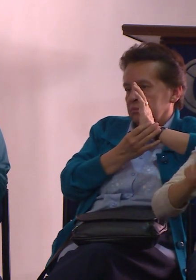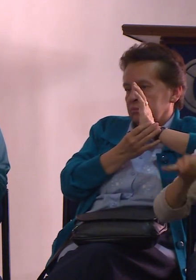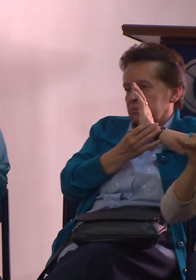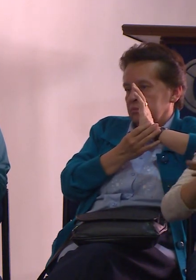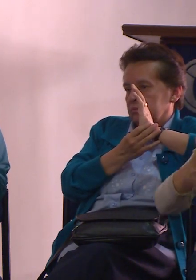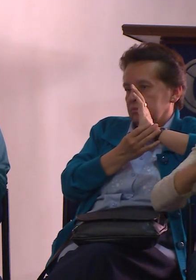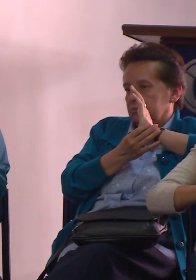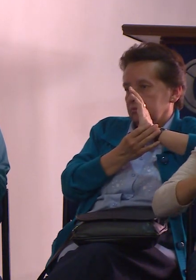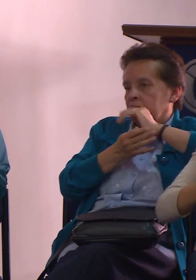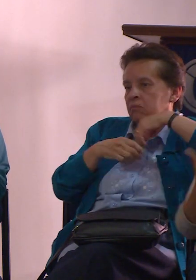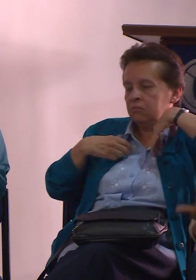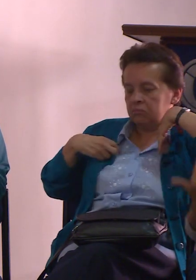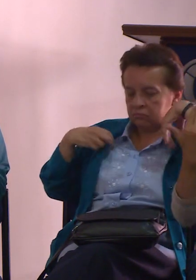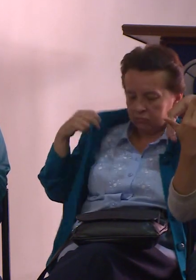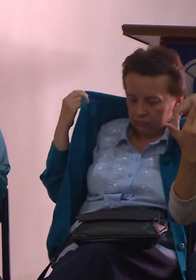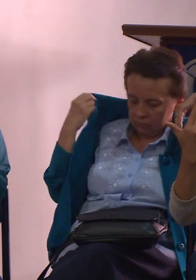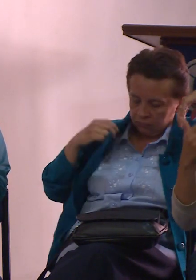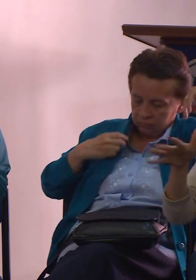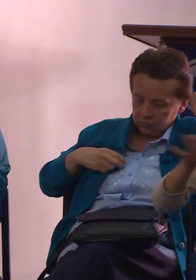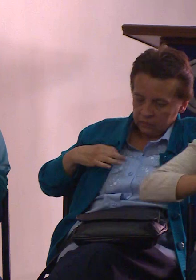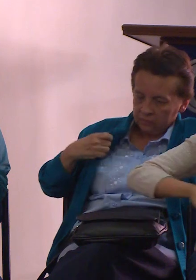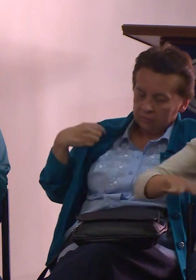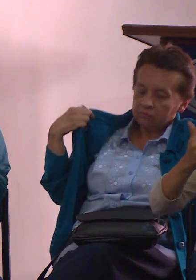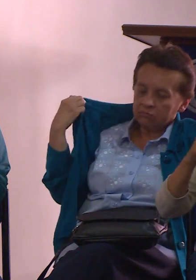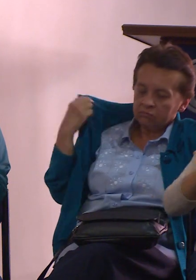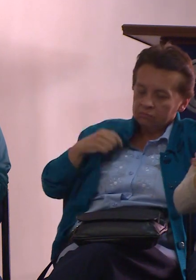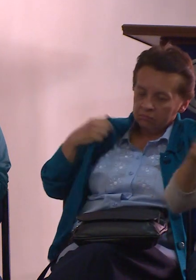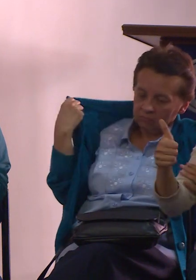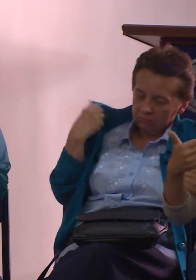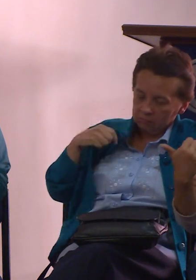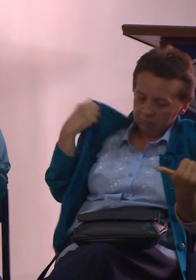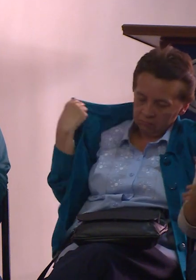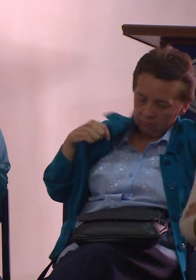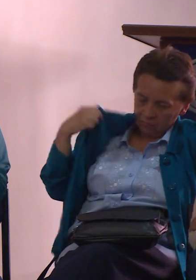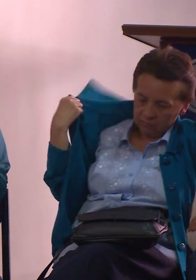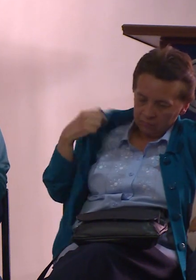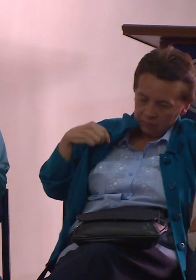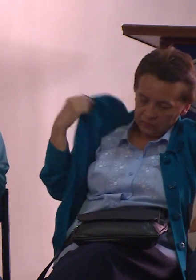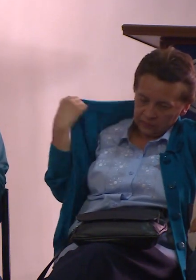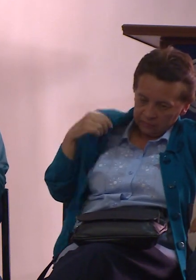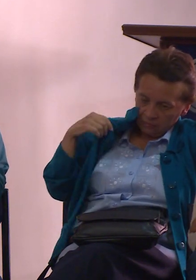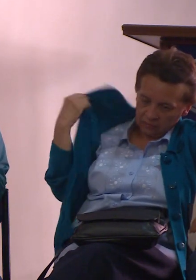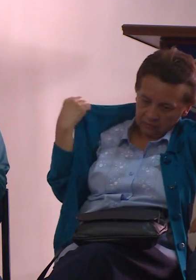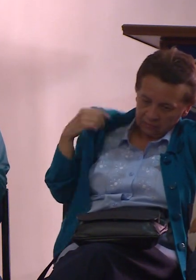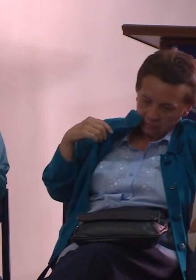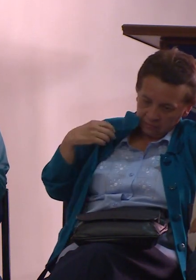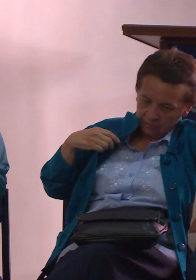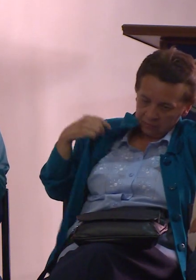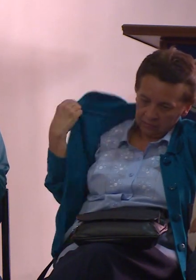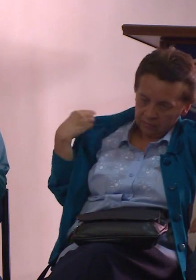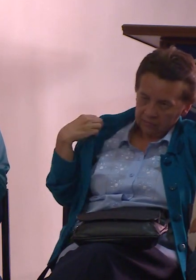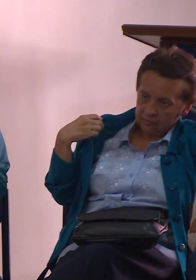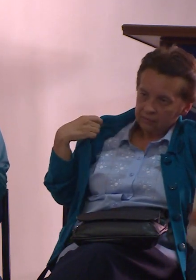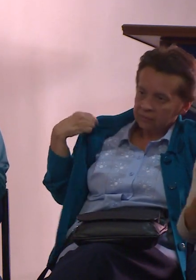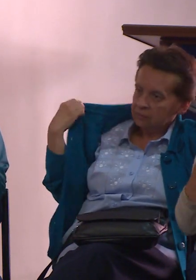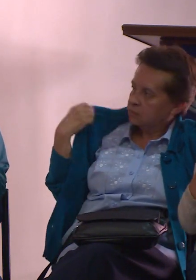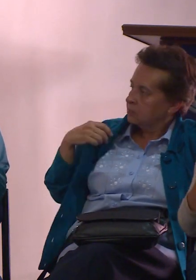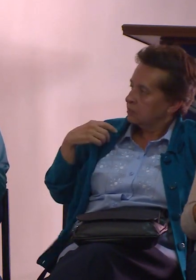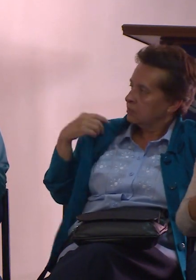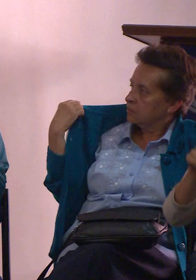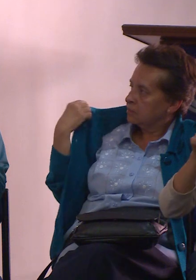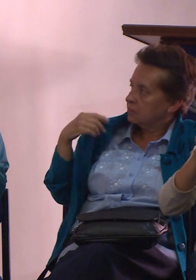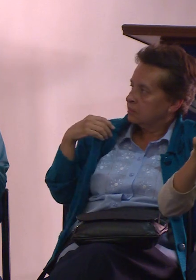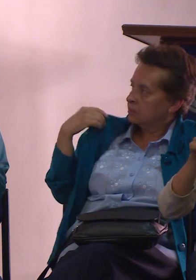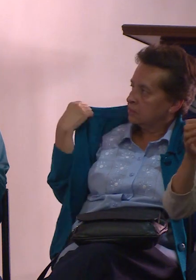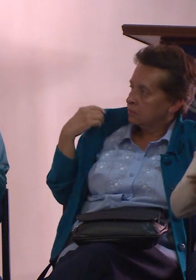se valore el espacio donde el otro habita. Entonces, eso ha hecho que el lugar de la biología